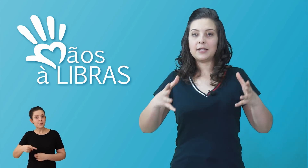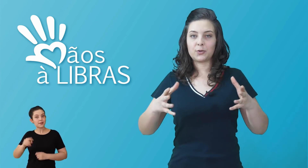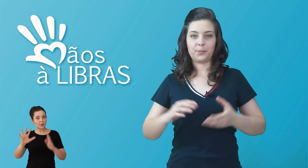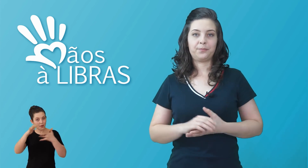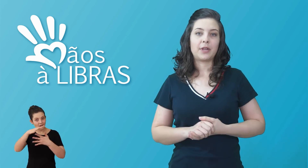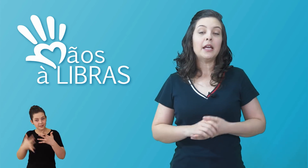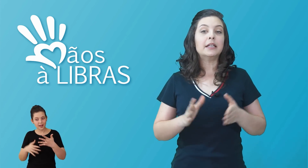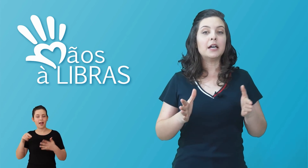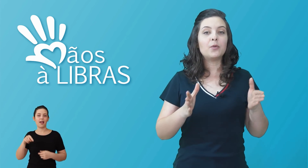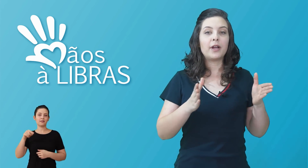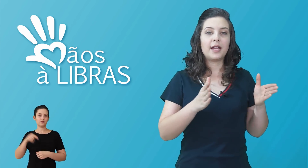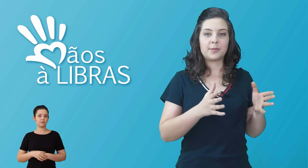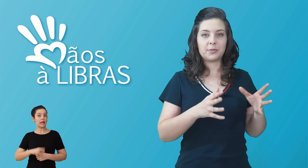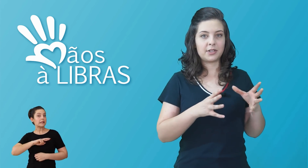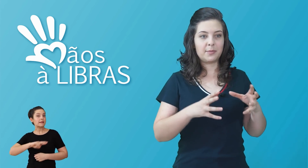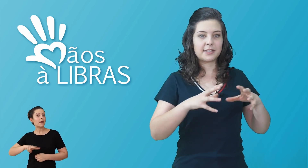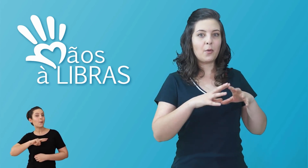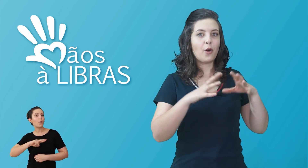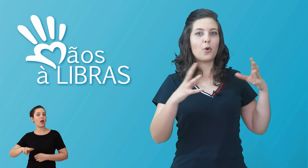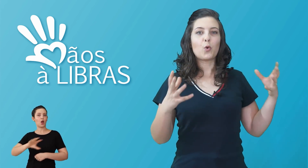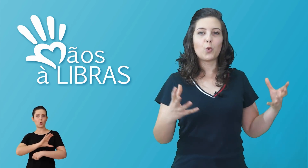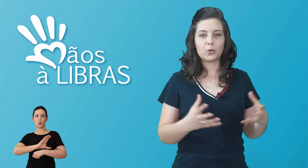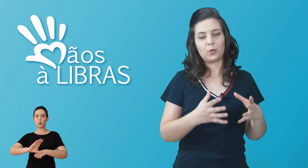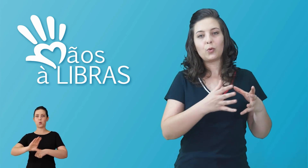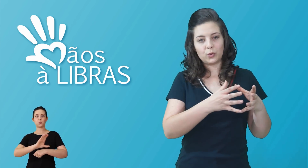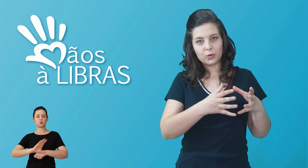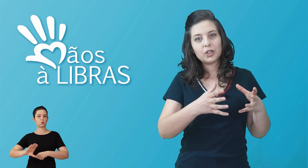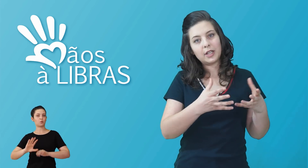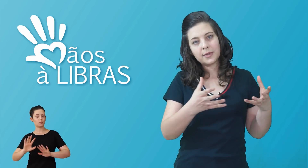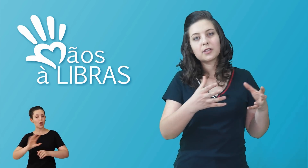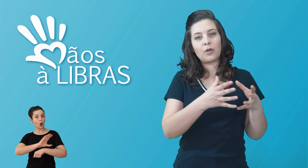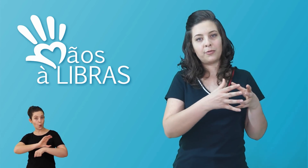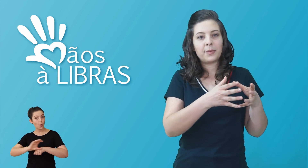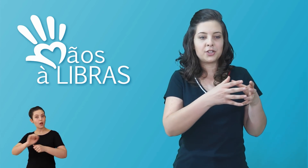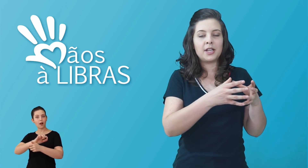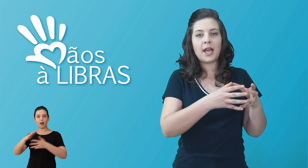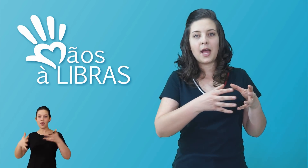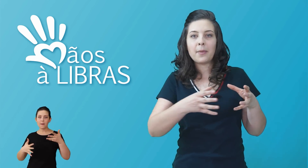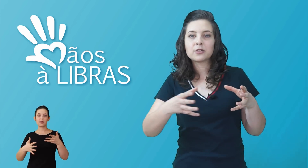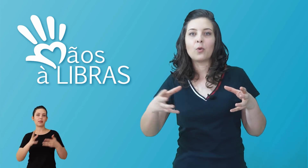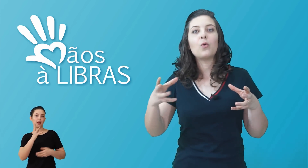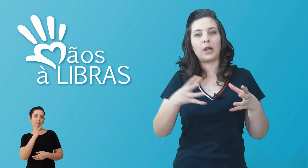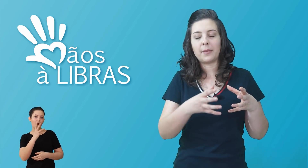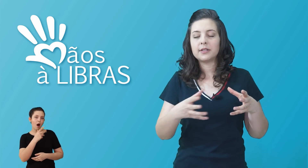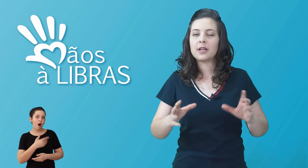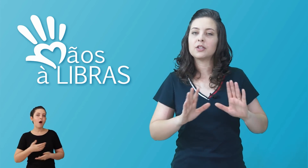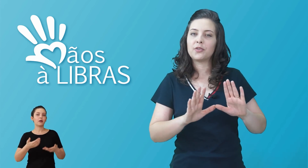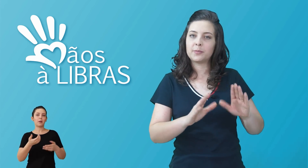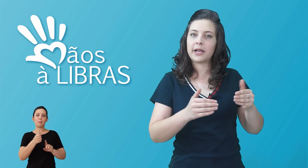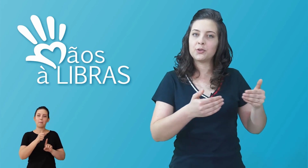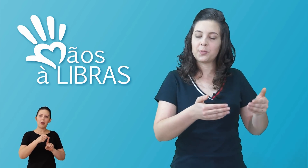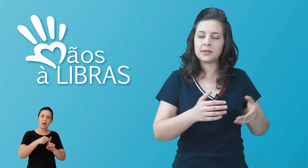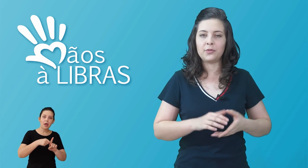Libras é isso. A Semana Mãos a Libras não é o meu curso. O curso de Libras, obviamente, ele é mais longo, ele é mais